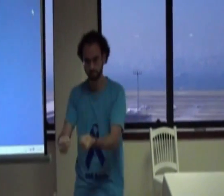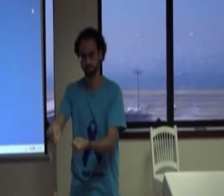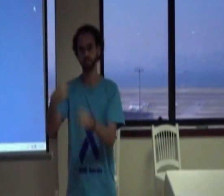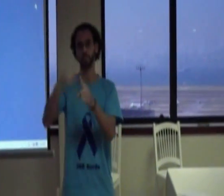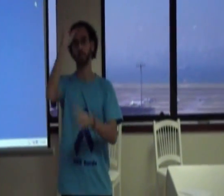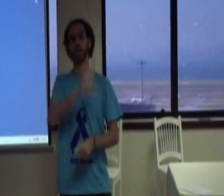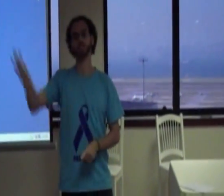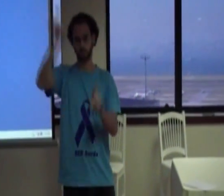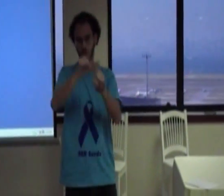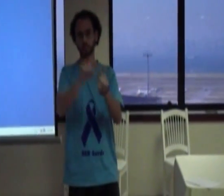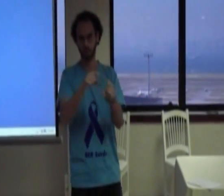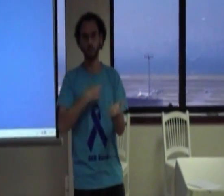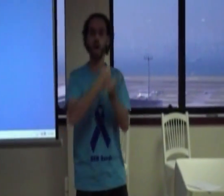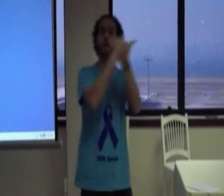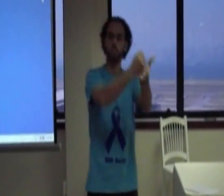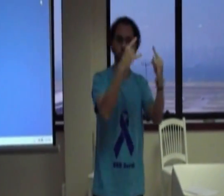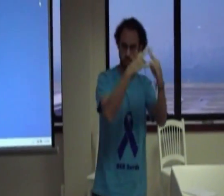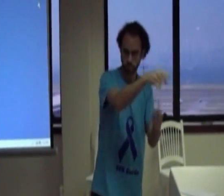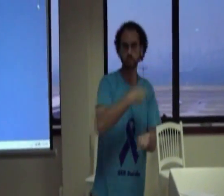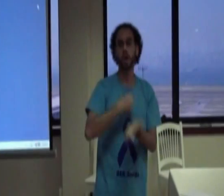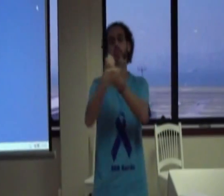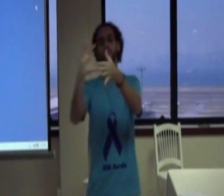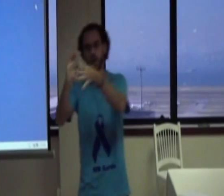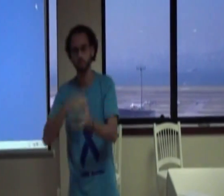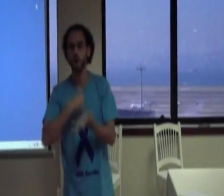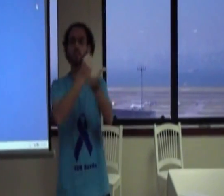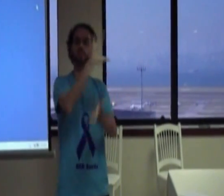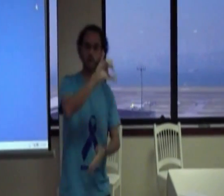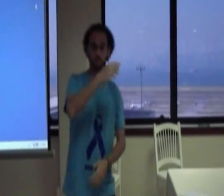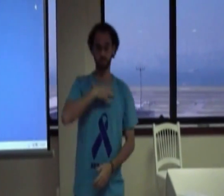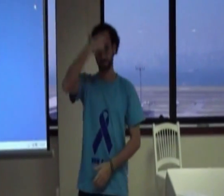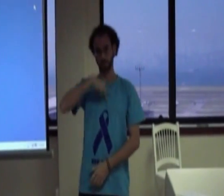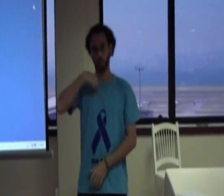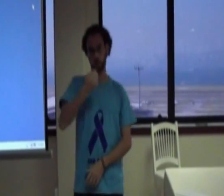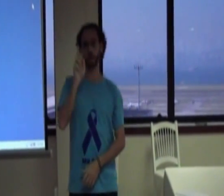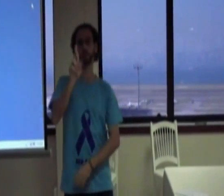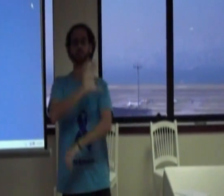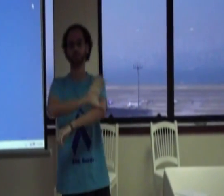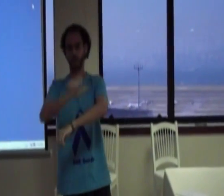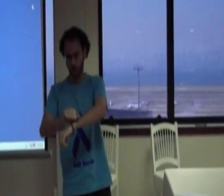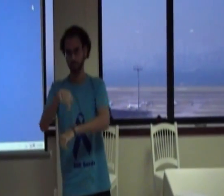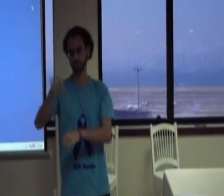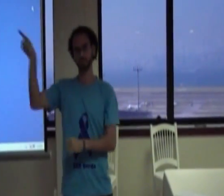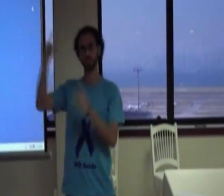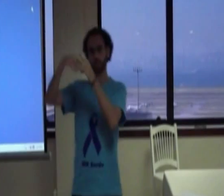focar mesmo na questão linguística do surdo, O apoio que a gente está dando ao INES, como